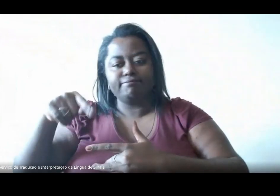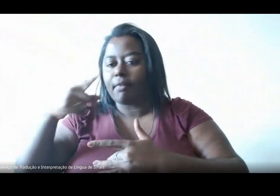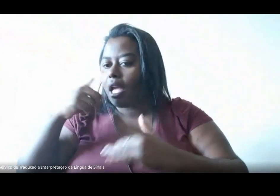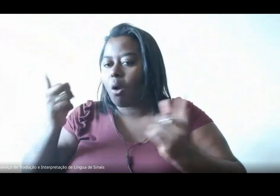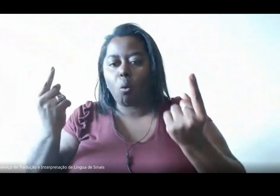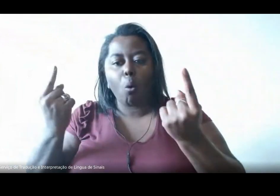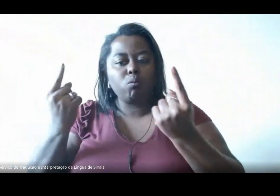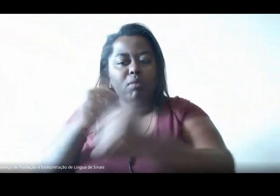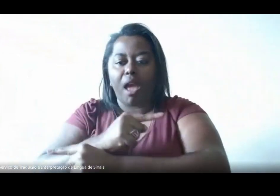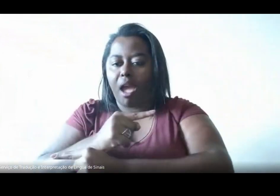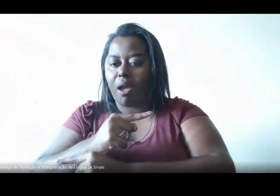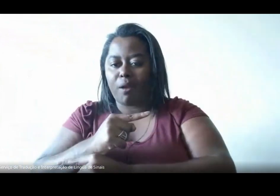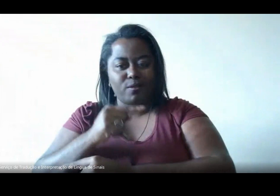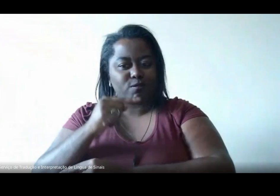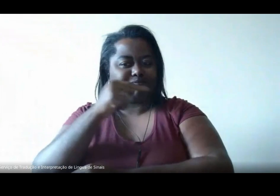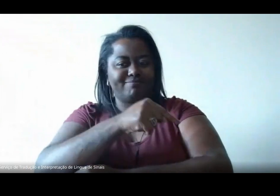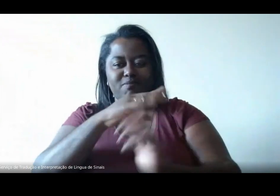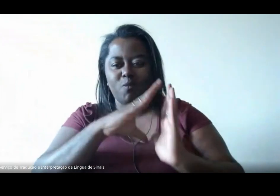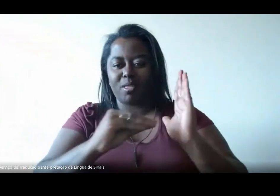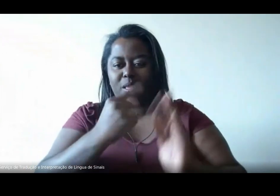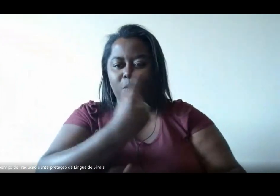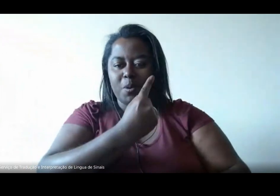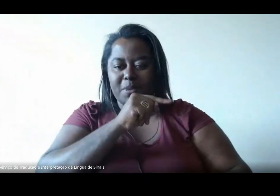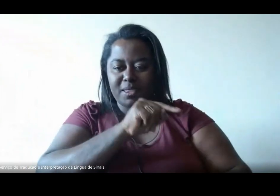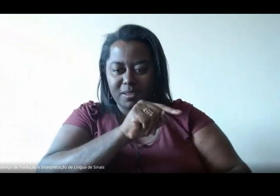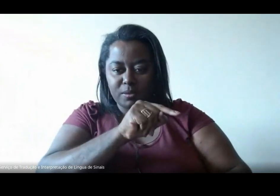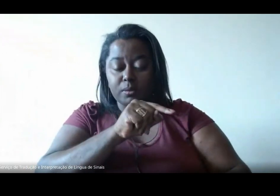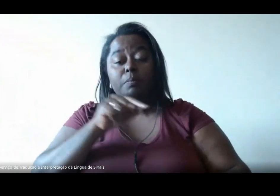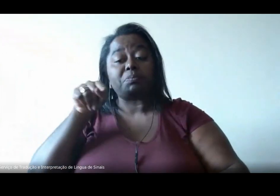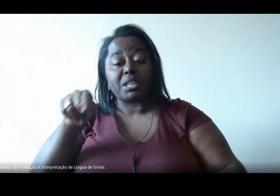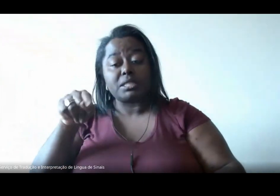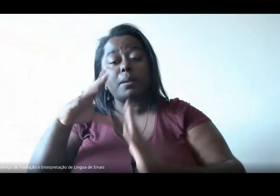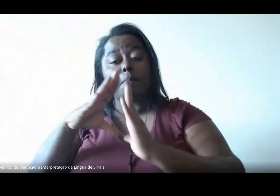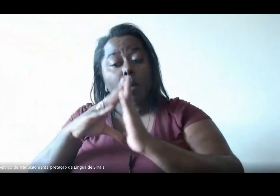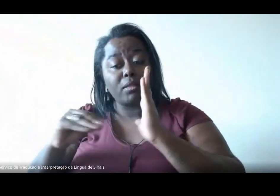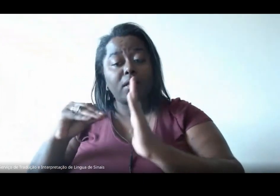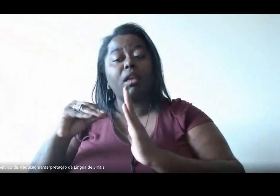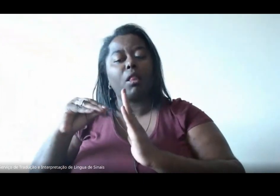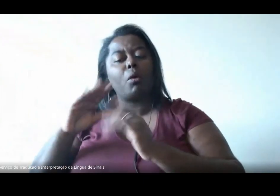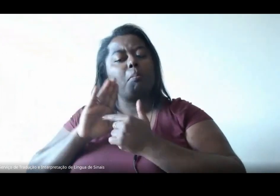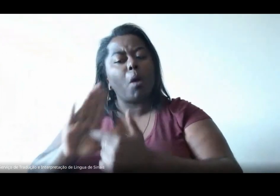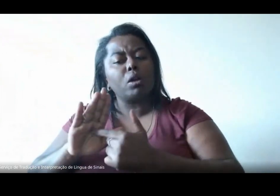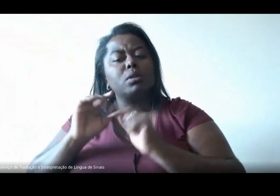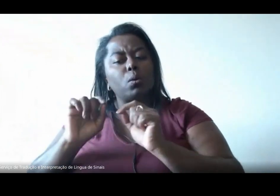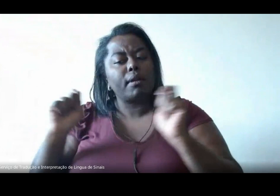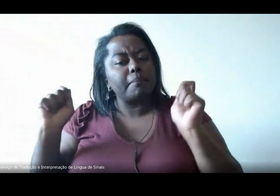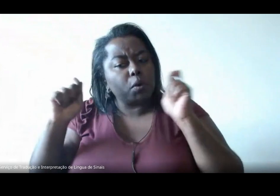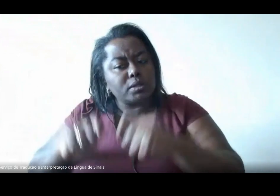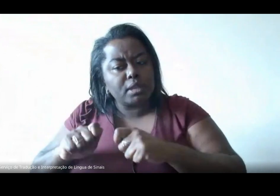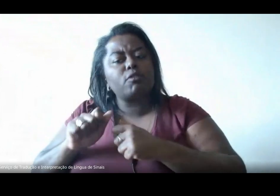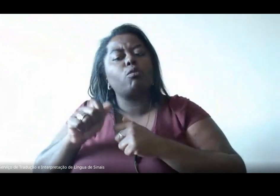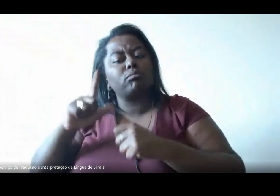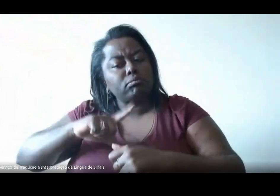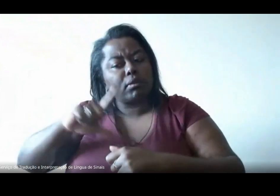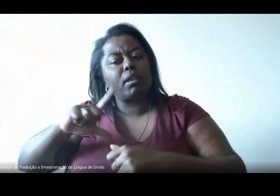contrário disso. Essa escola nos mostra, esse modelo nos mostra, que é possível, sim, seguir essa